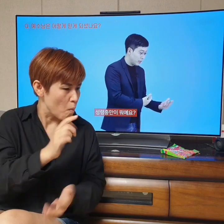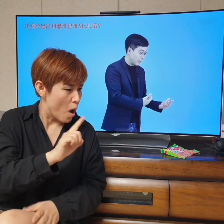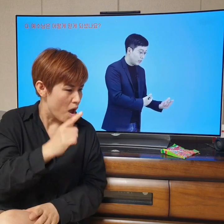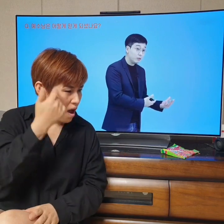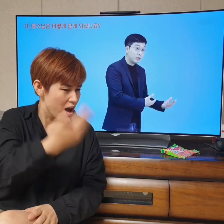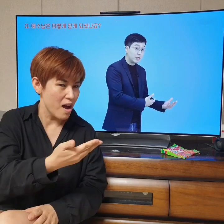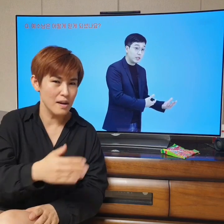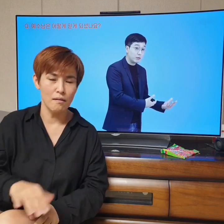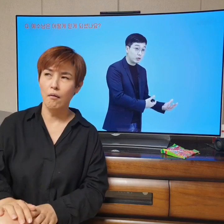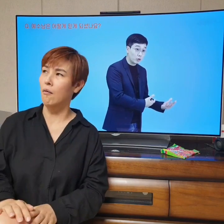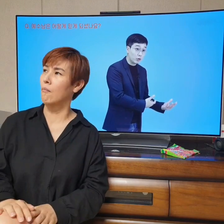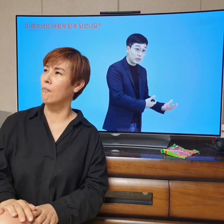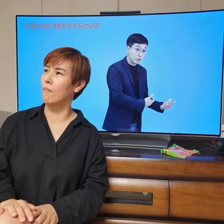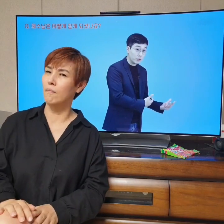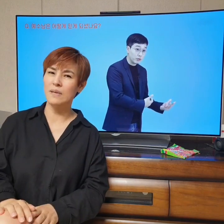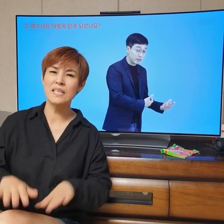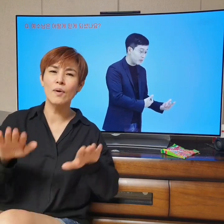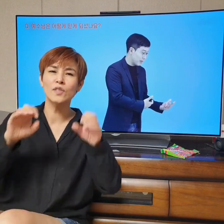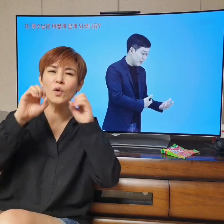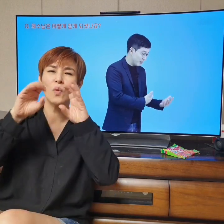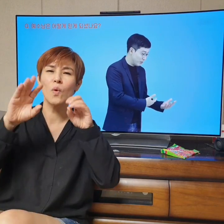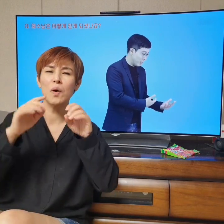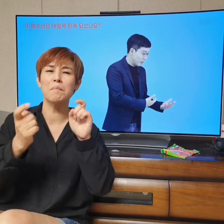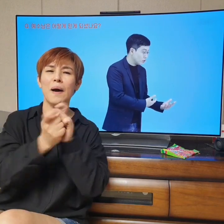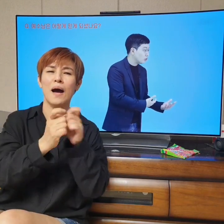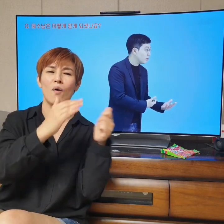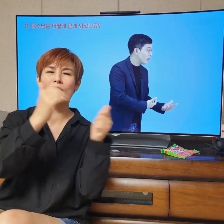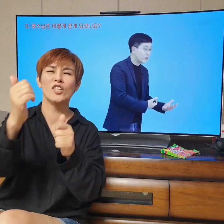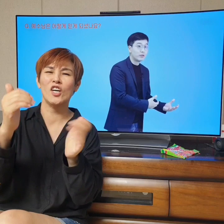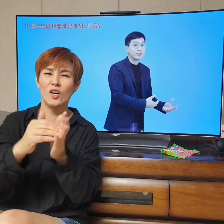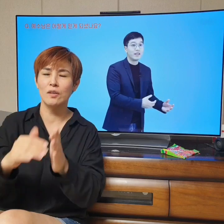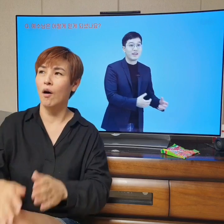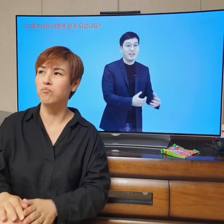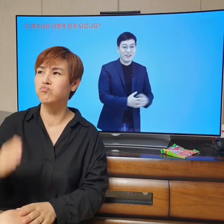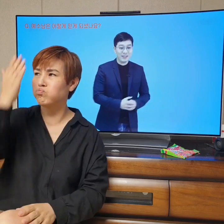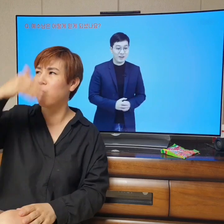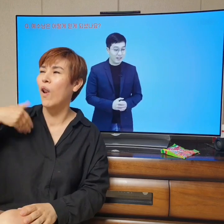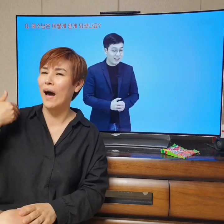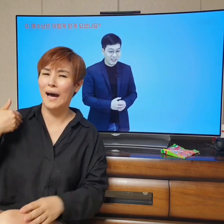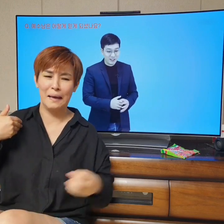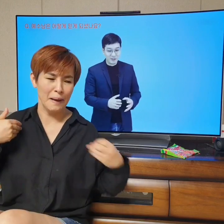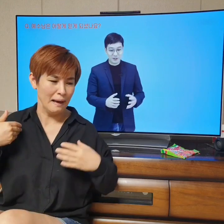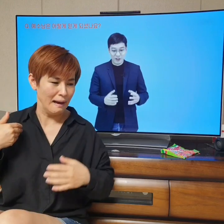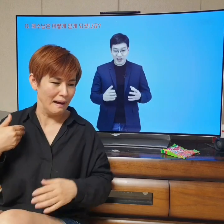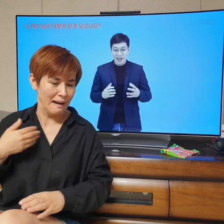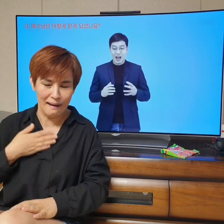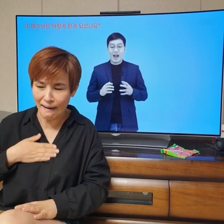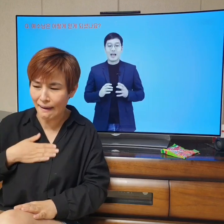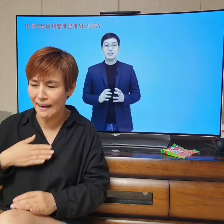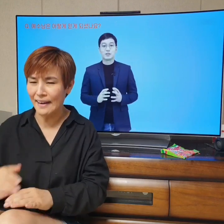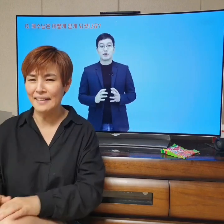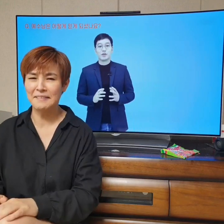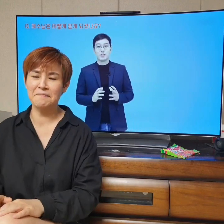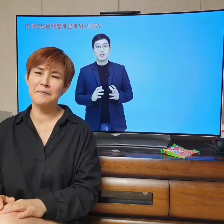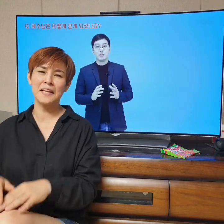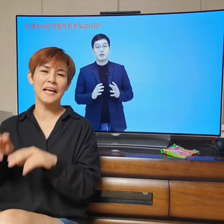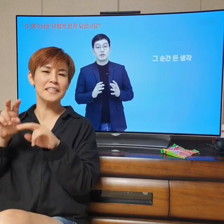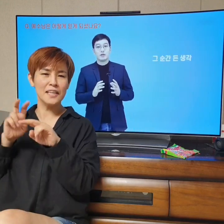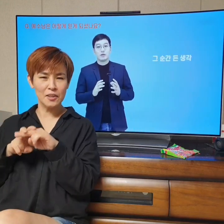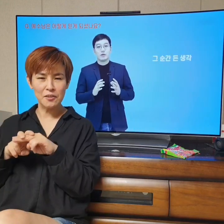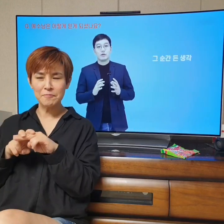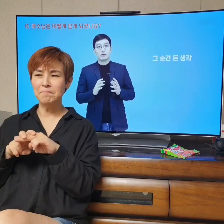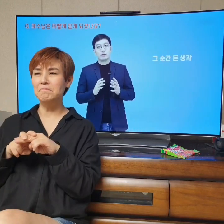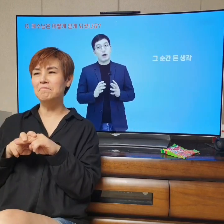옆에 계신 분이, 이분도 이제 이번에 전도당에서 오신 분이기 때문에 이분이 저도 몰라요 그러시는데 약간 예 이러면서